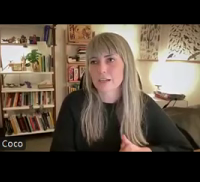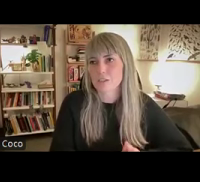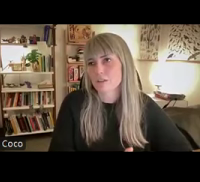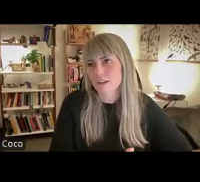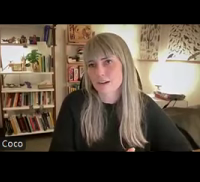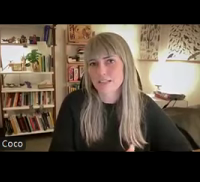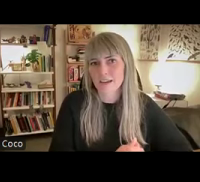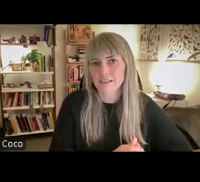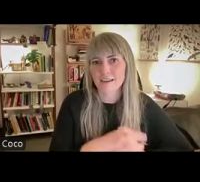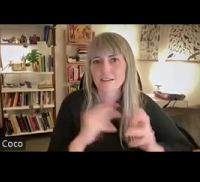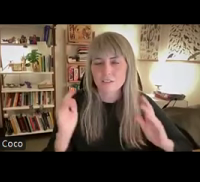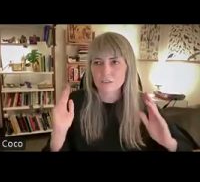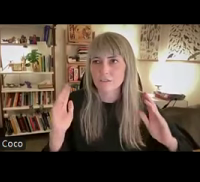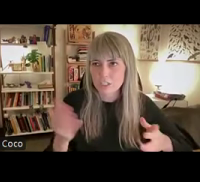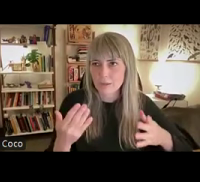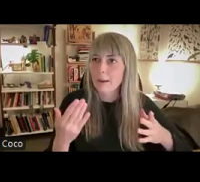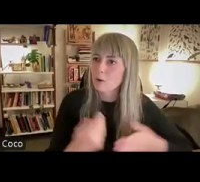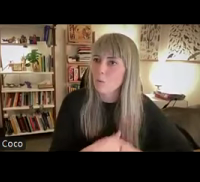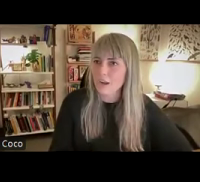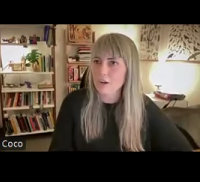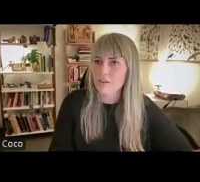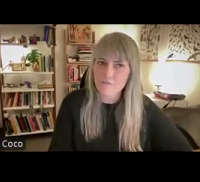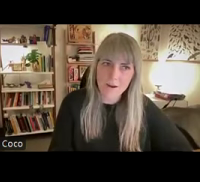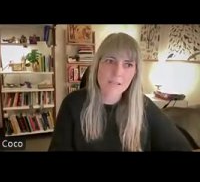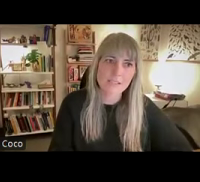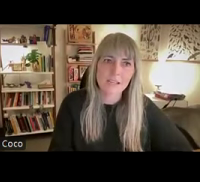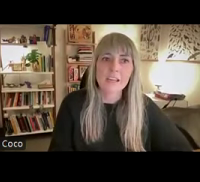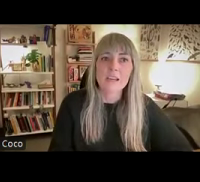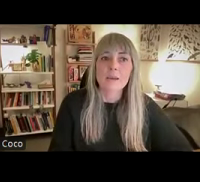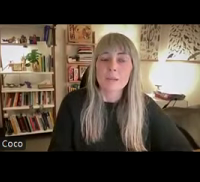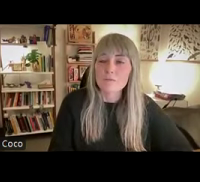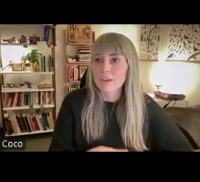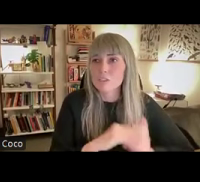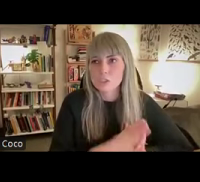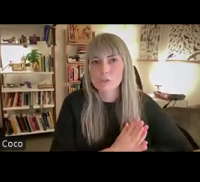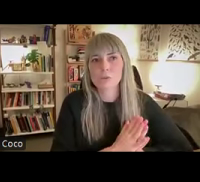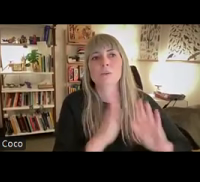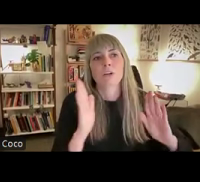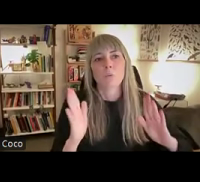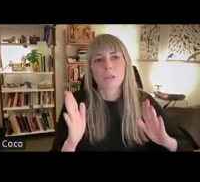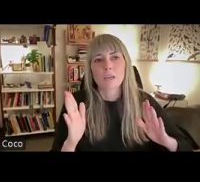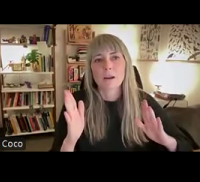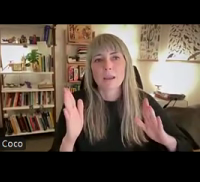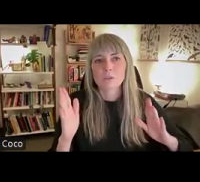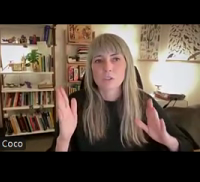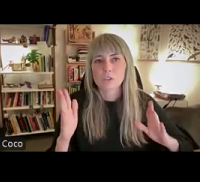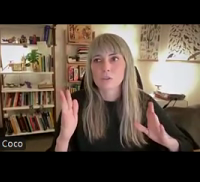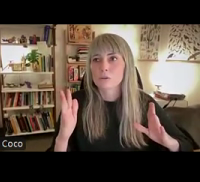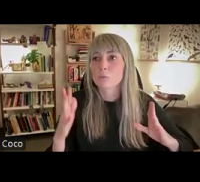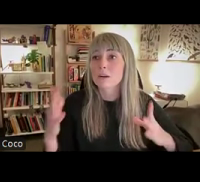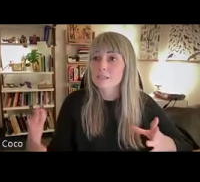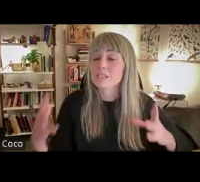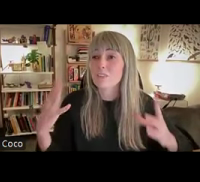crucial for Pero us to do una hearing unidad de tests and salud then to móvil keep es track of algo quieter súper importante environments. para poder hacer And in estos phase diferentes 2, exámenes de we were audición. able to